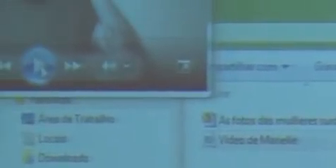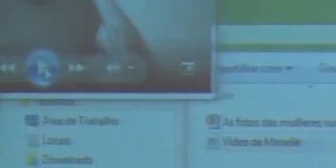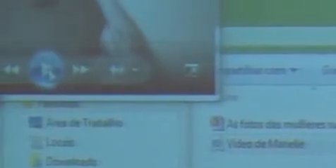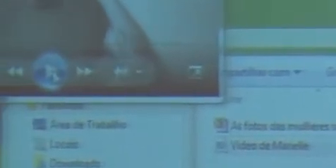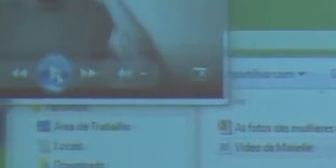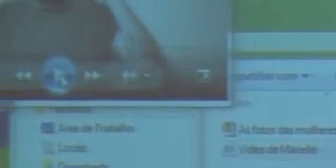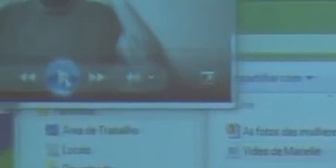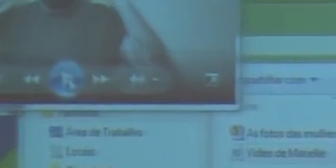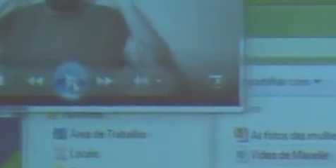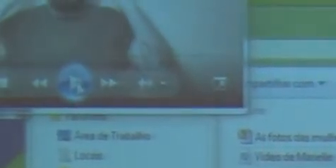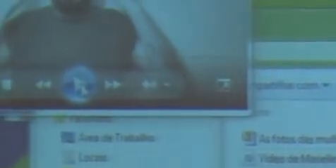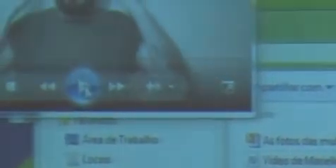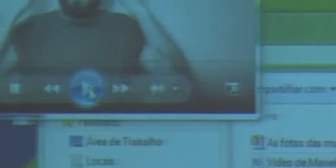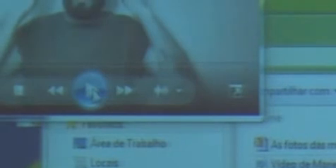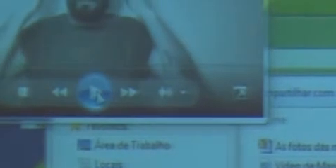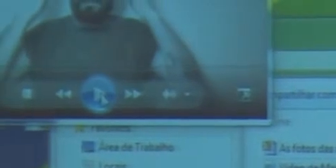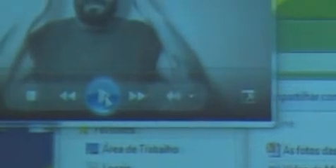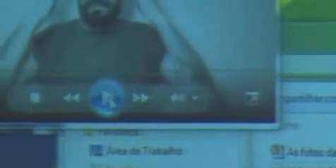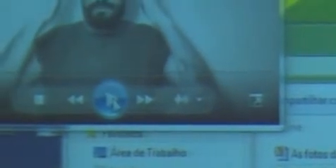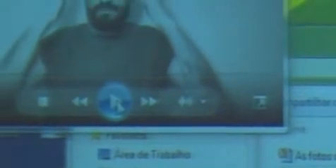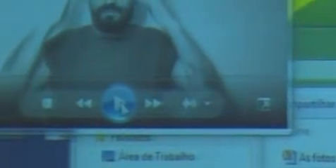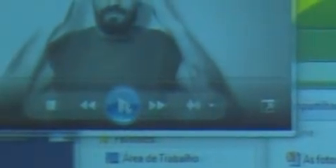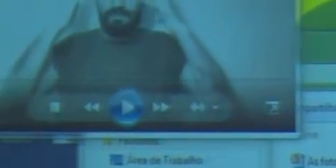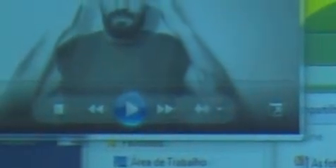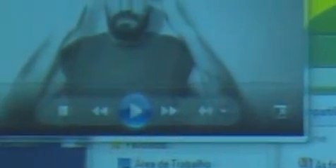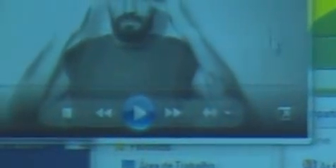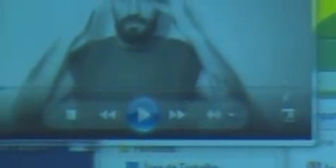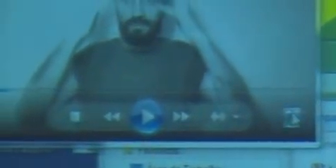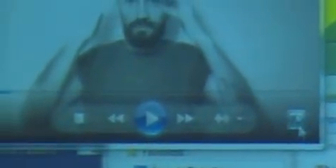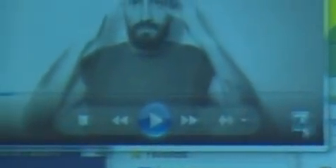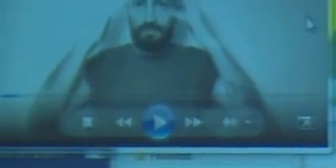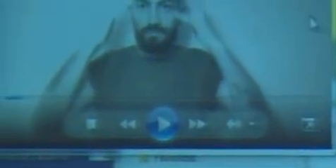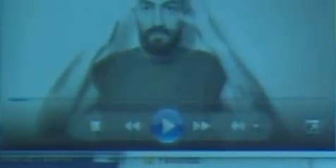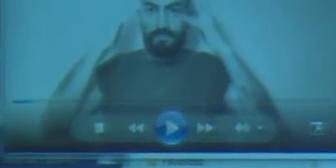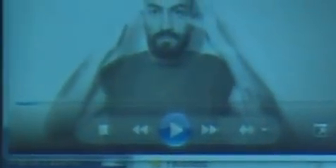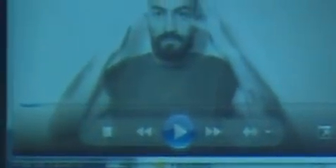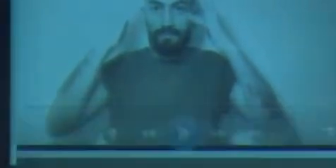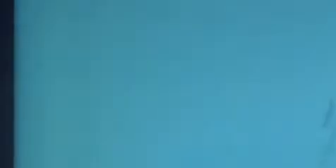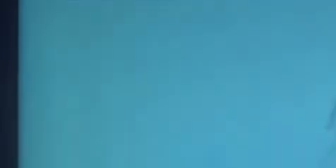Podem apagar a luz, por favor, para conseguirem assistir, visualizar melhor o vídeo?